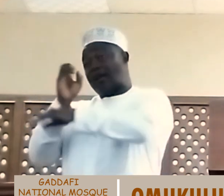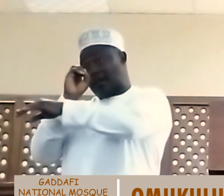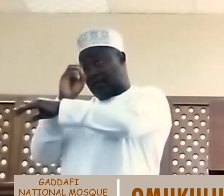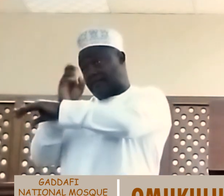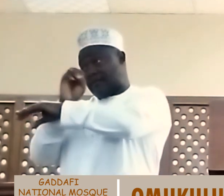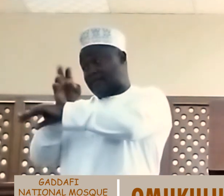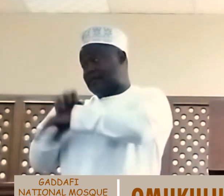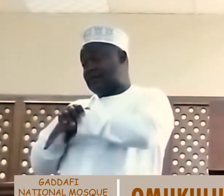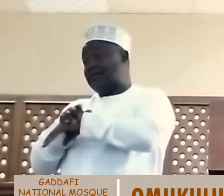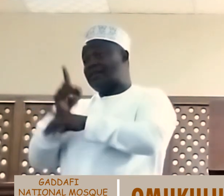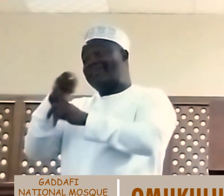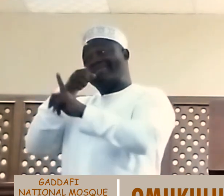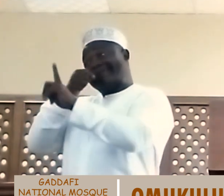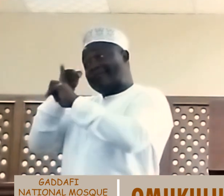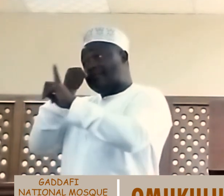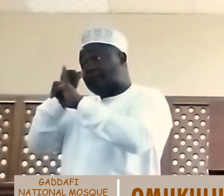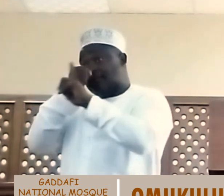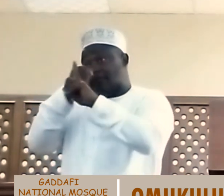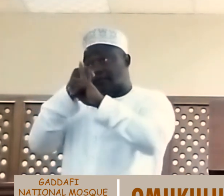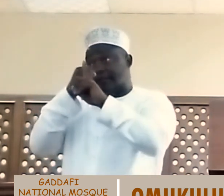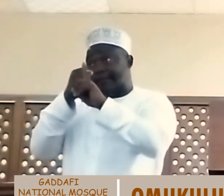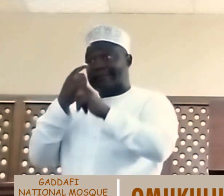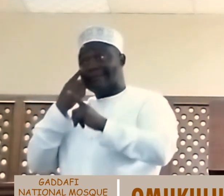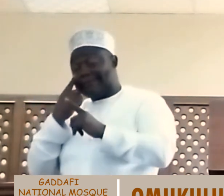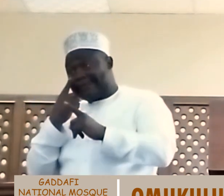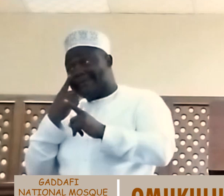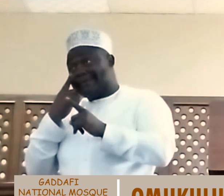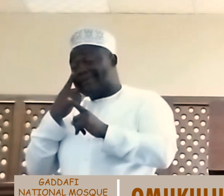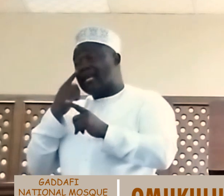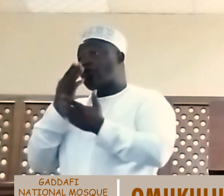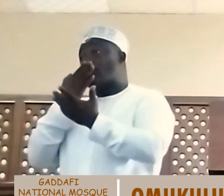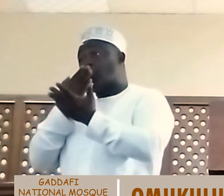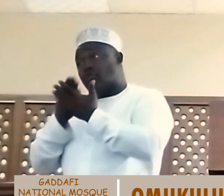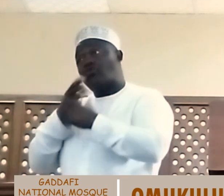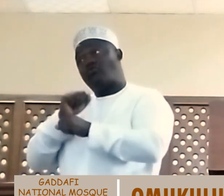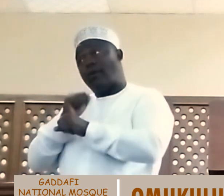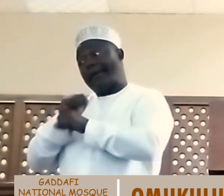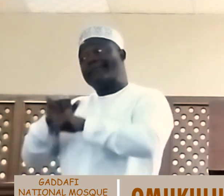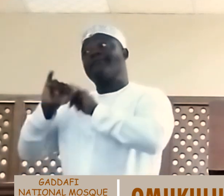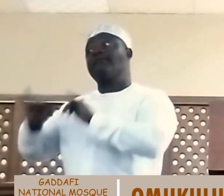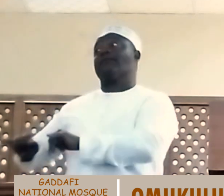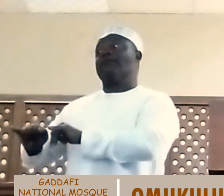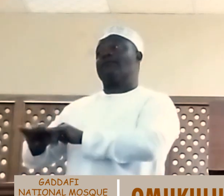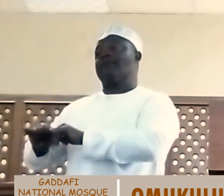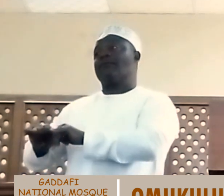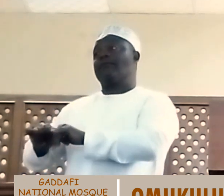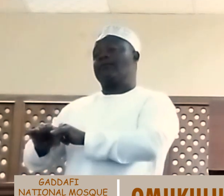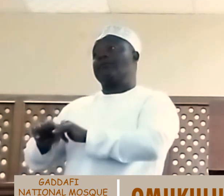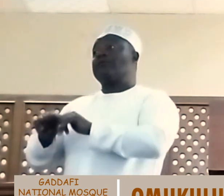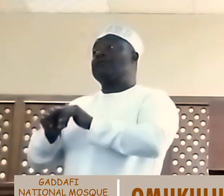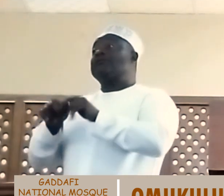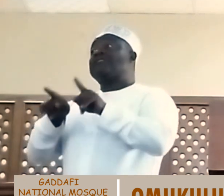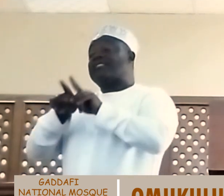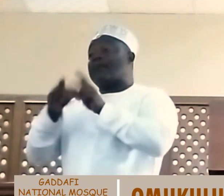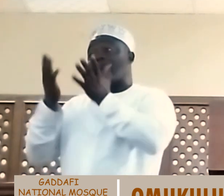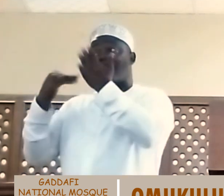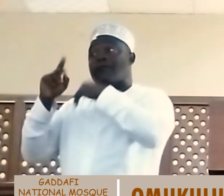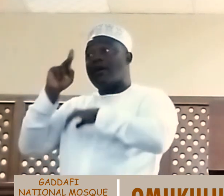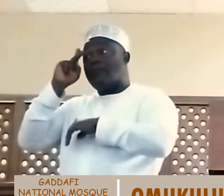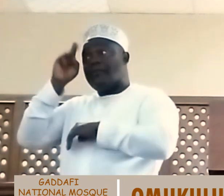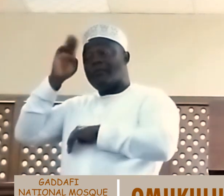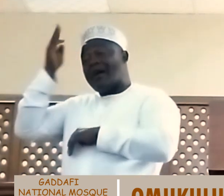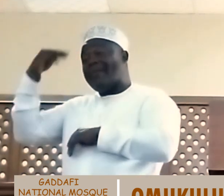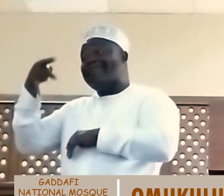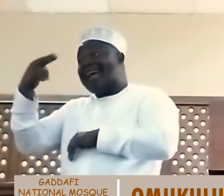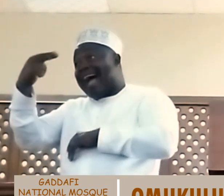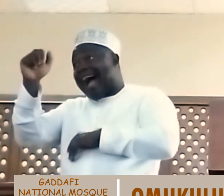tubakubiriza okwerwanako okulaba nti tuleka omukululo era nabbi waffe Muhammad sallallahu alaihi wasallama